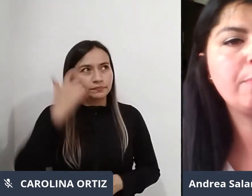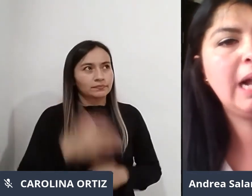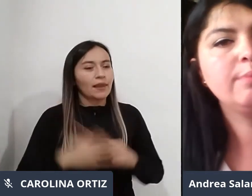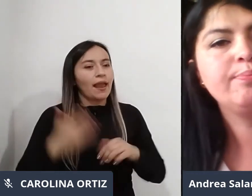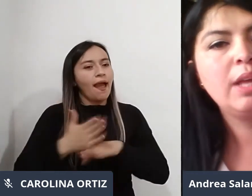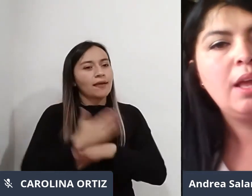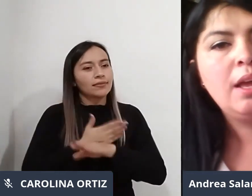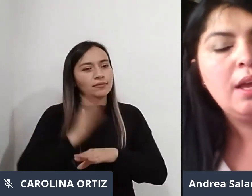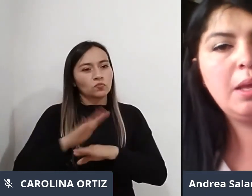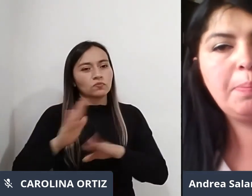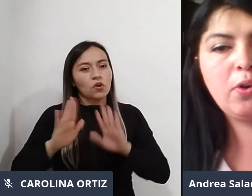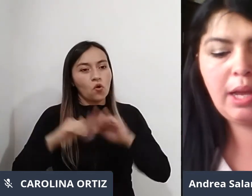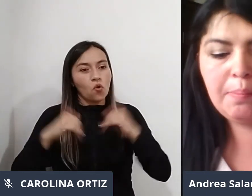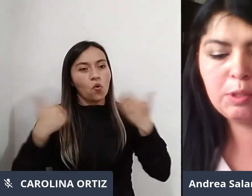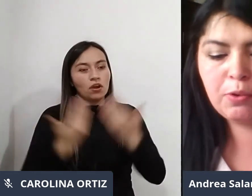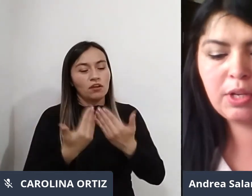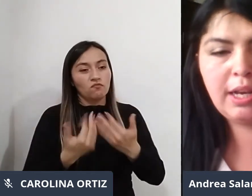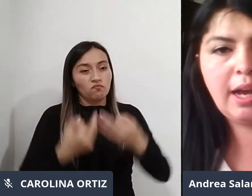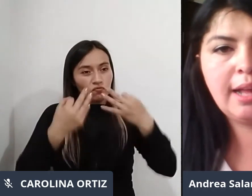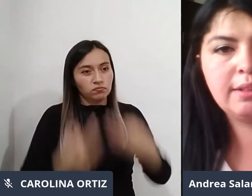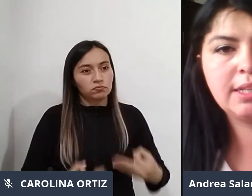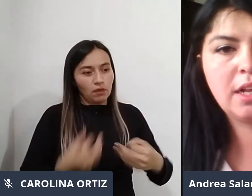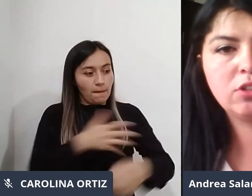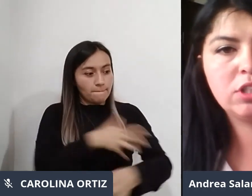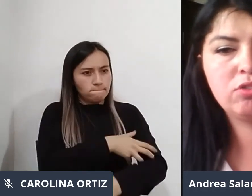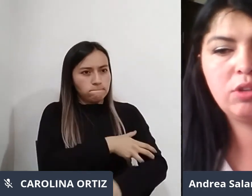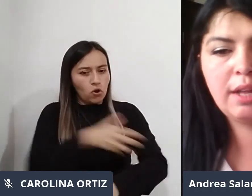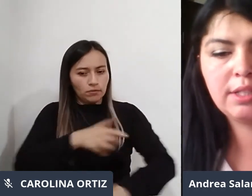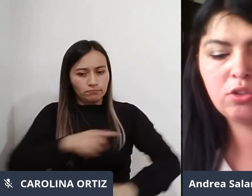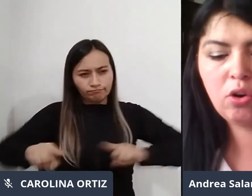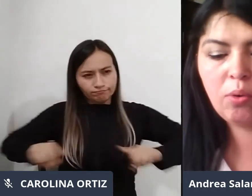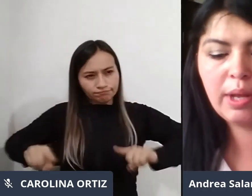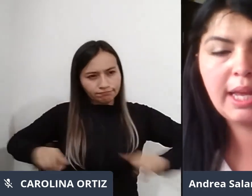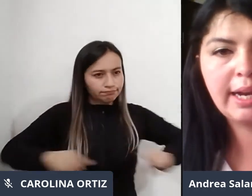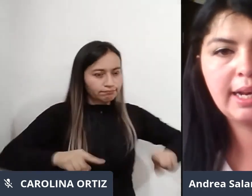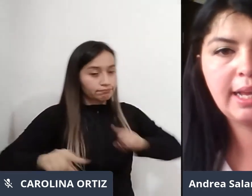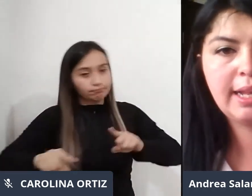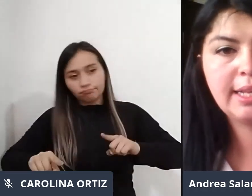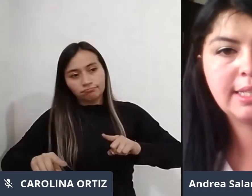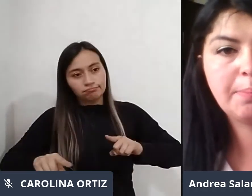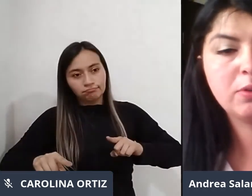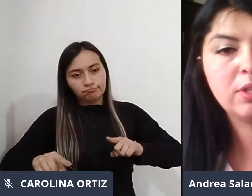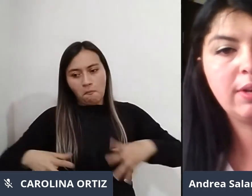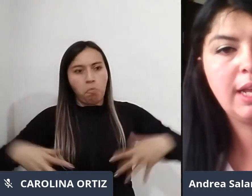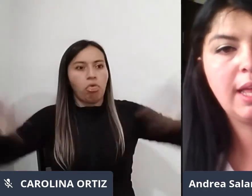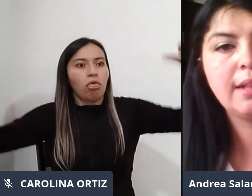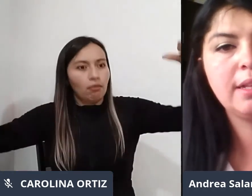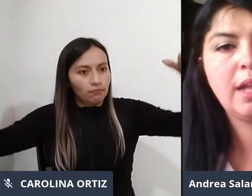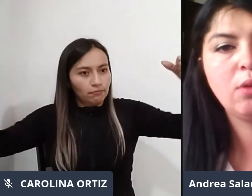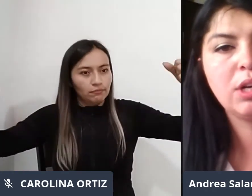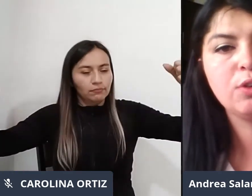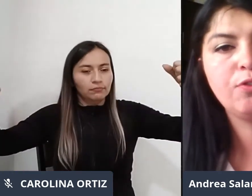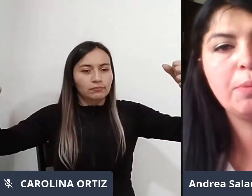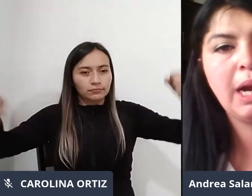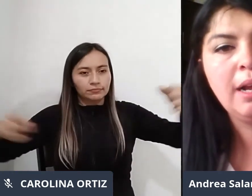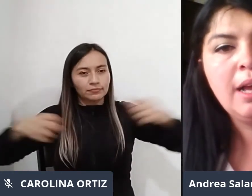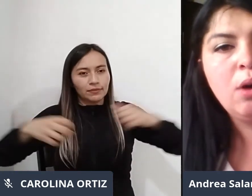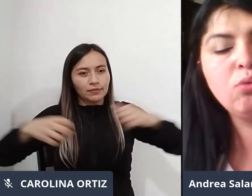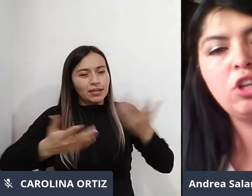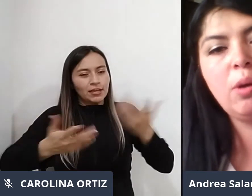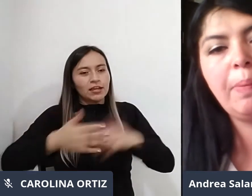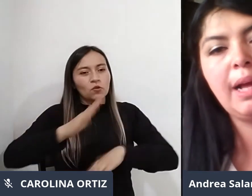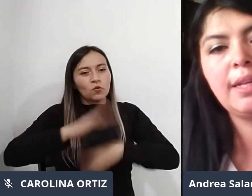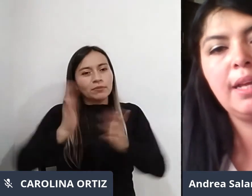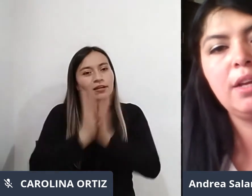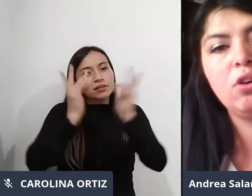educación formal. ¿Y por qué? Pues porque antes los estudiantes solo veían en esa posibilidad, en la educación formal,